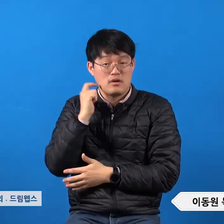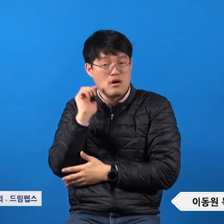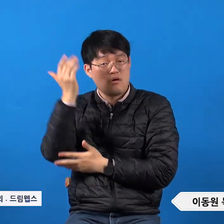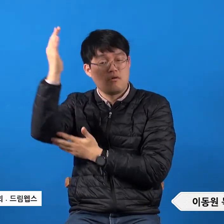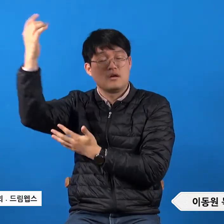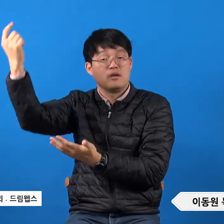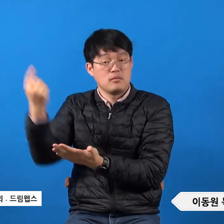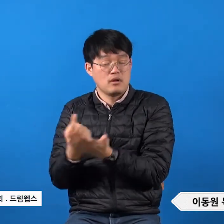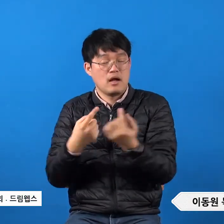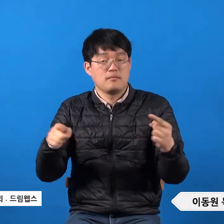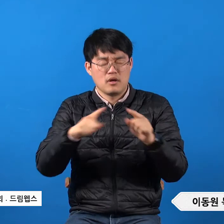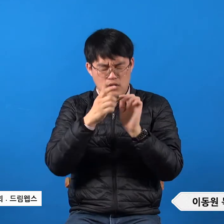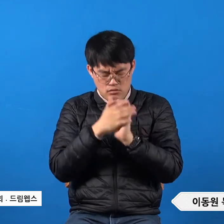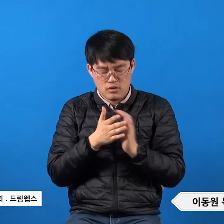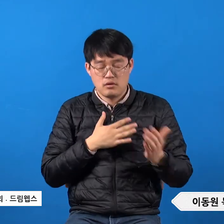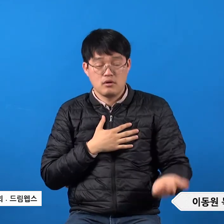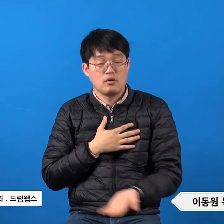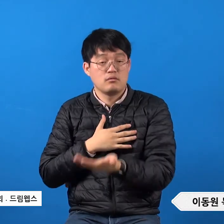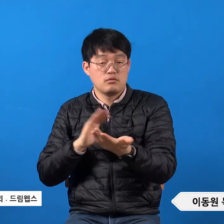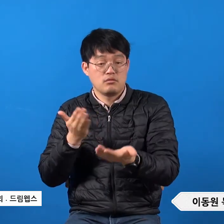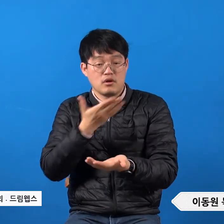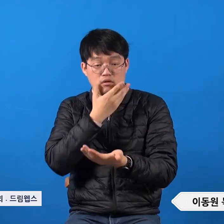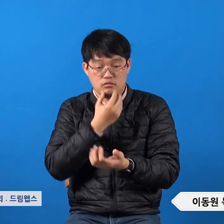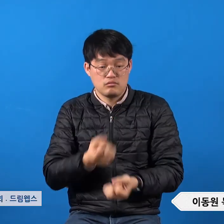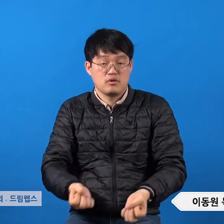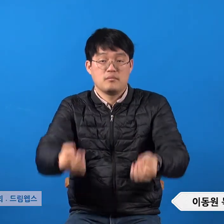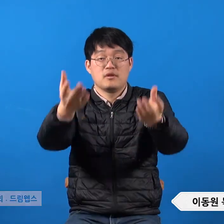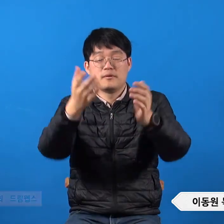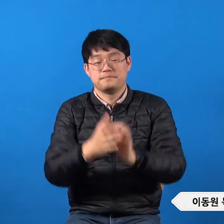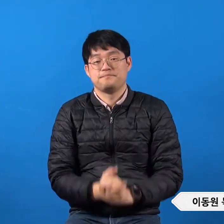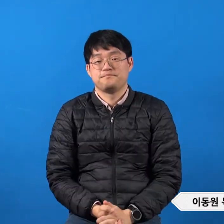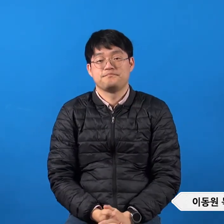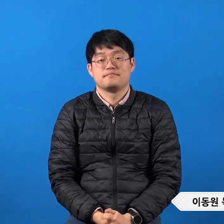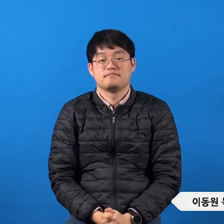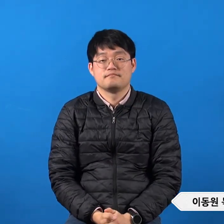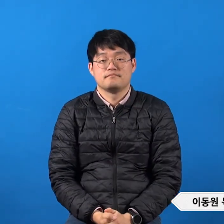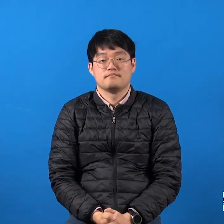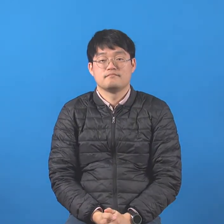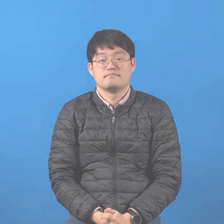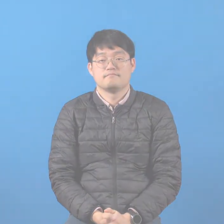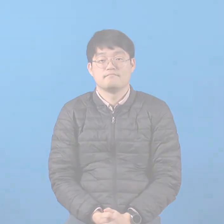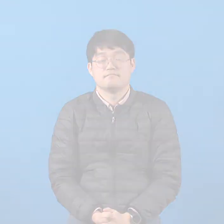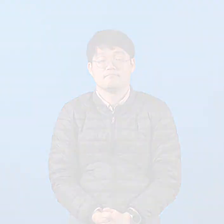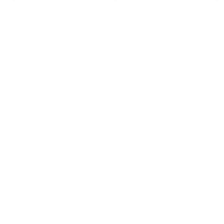영광이 임할 수 있도록 함께 기도하는 저와 여러분이 될 수 있기를 주의 이름으로 축원합니다.